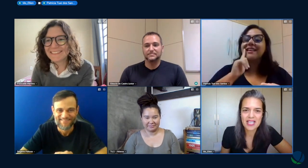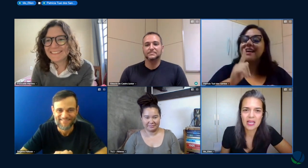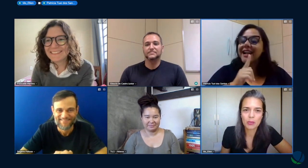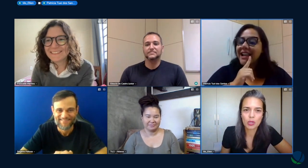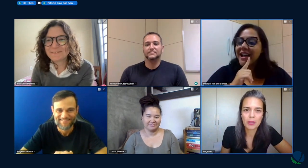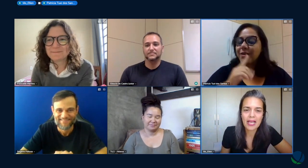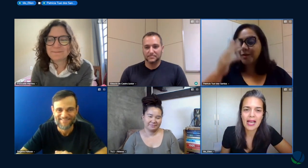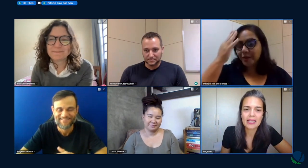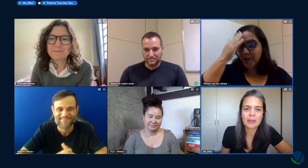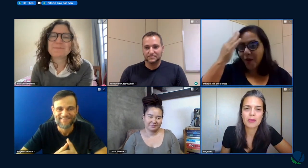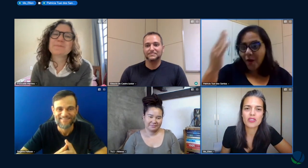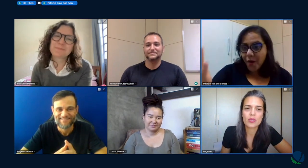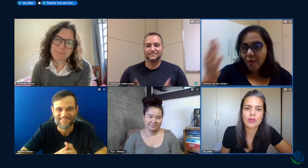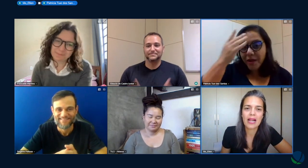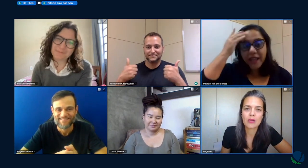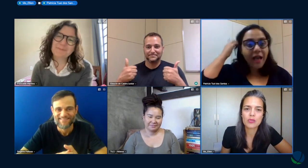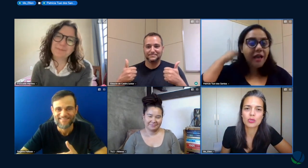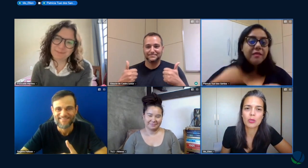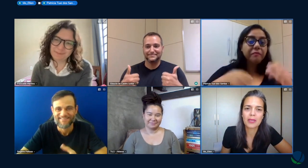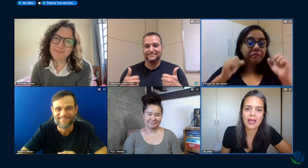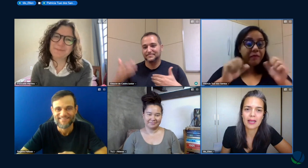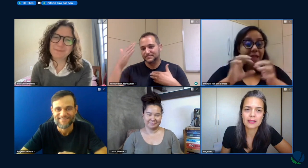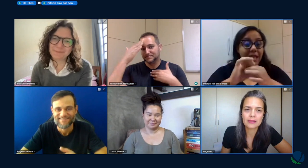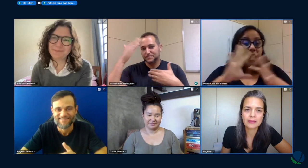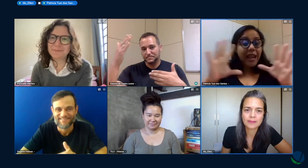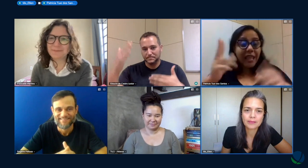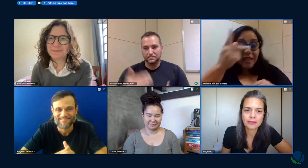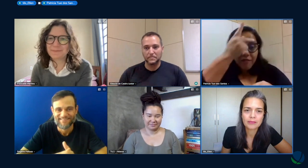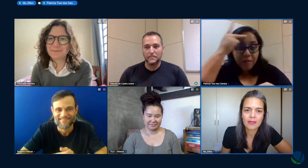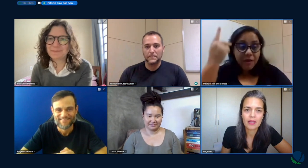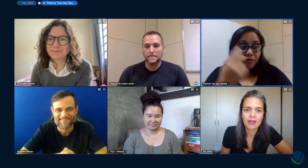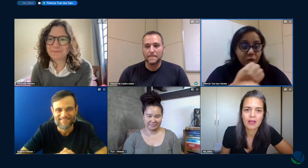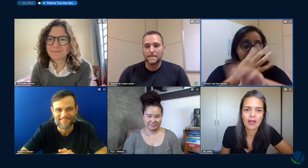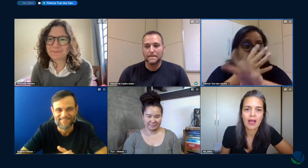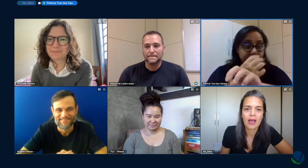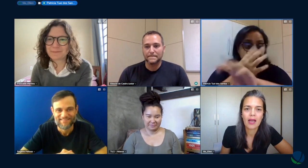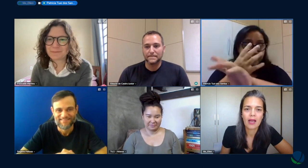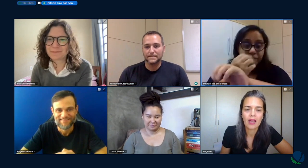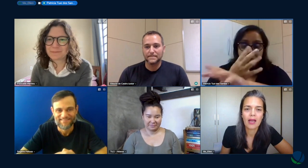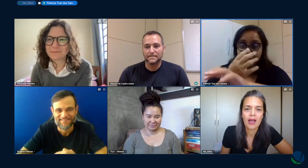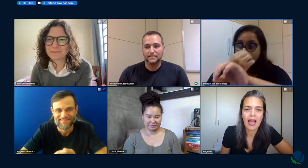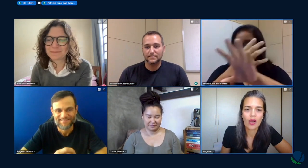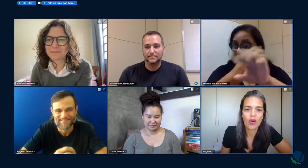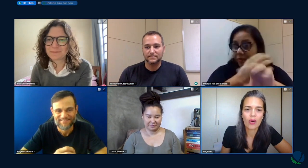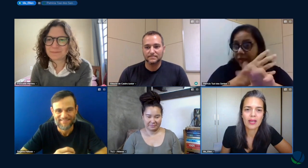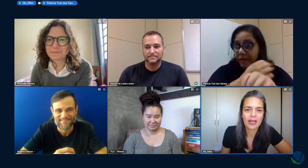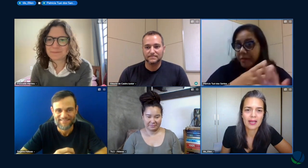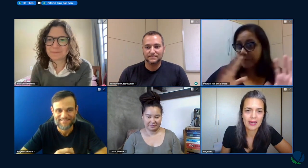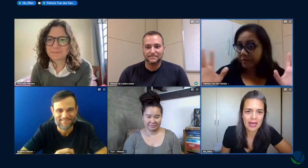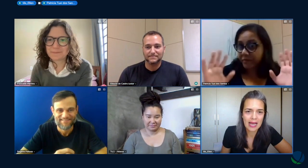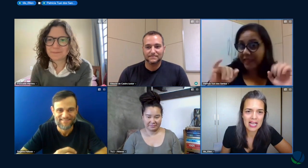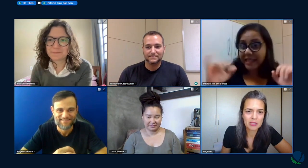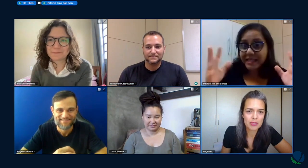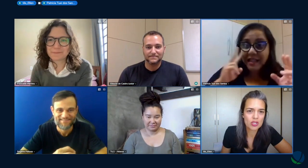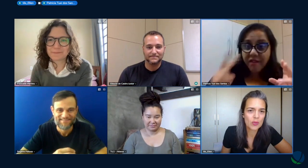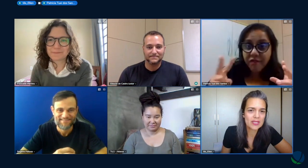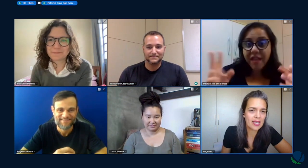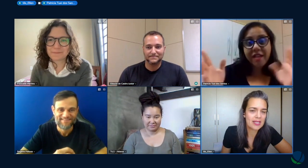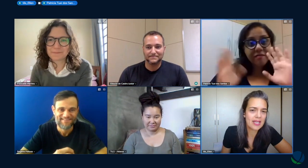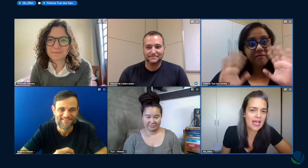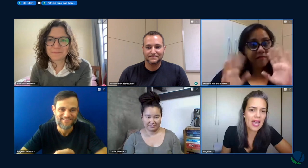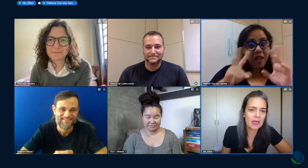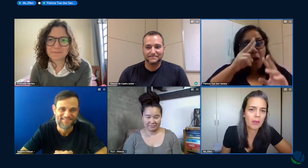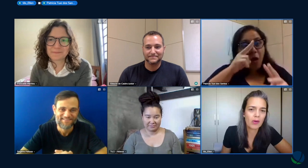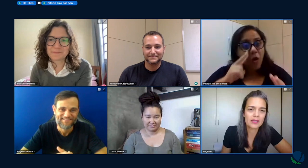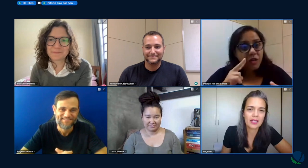Professora Franciele, muito obrigada. Professora Graus, muito obrigada. Pessoa. Agora, as pessoas